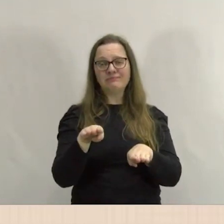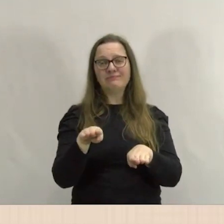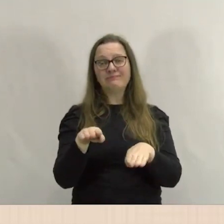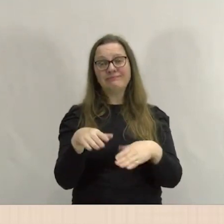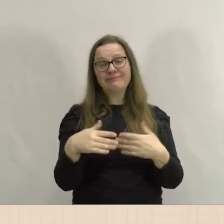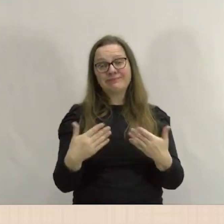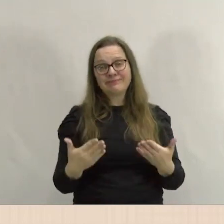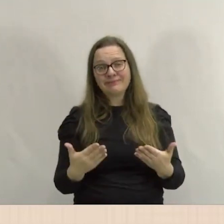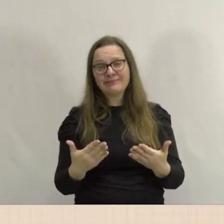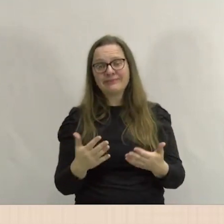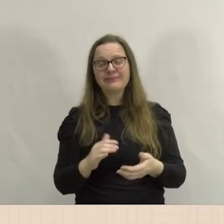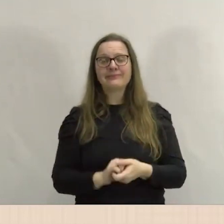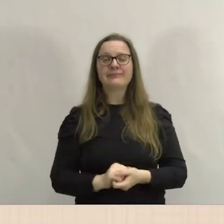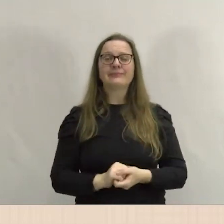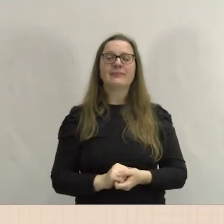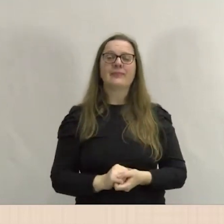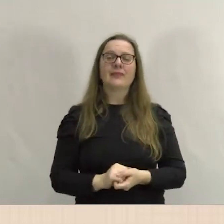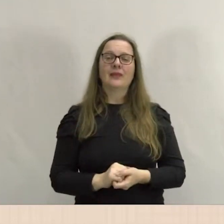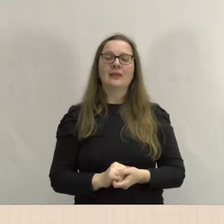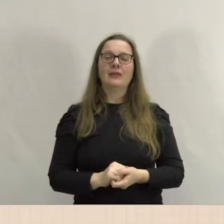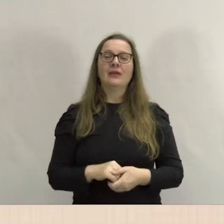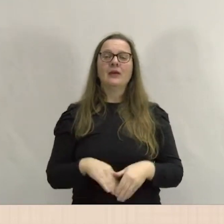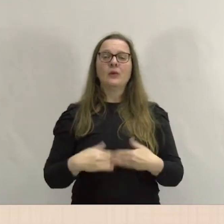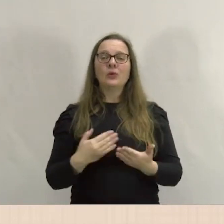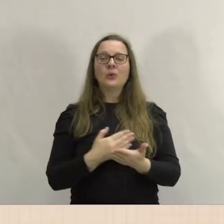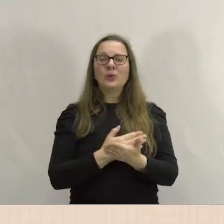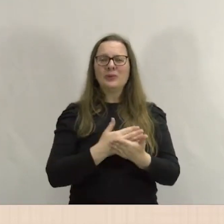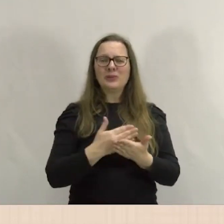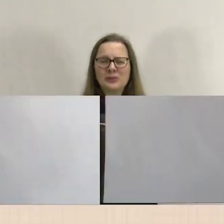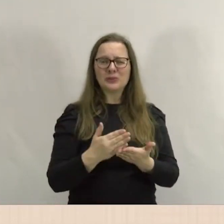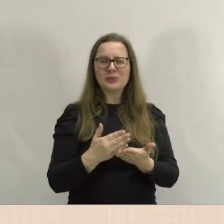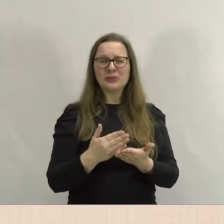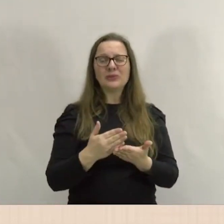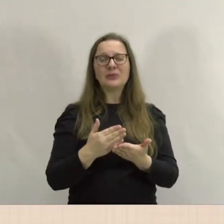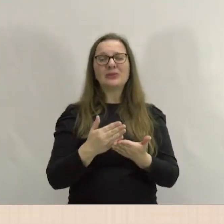Mas com o surgimento do bispo acima, irmão, surgiu a hierarquia.